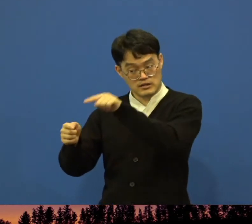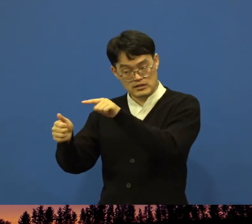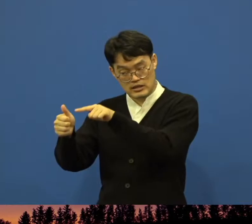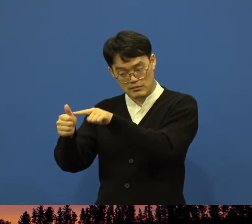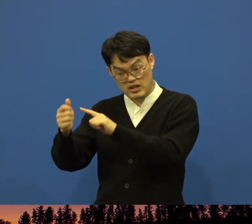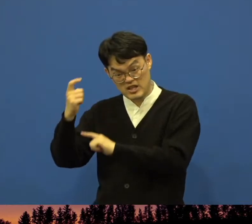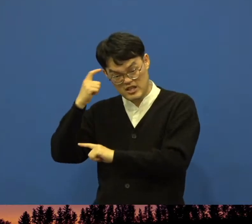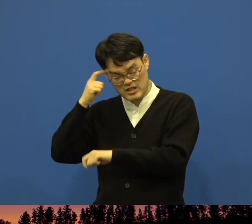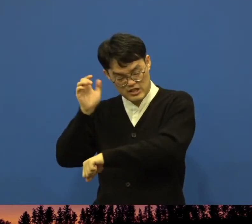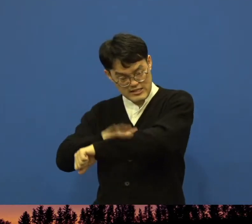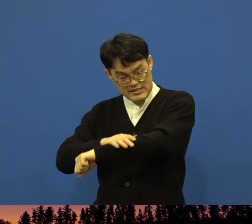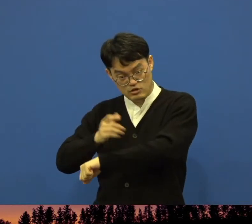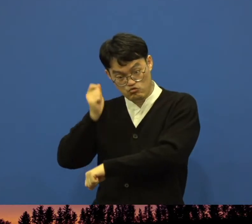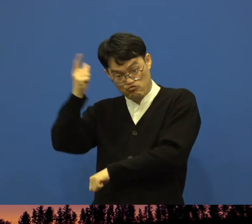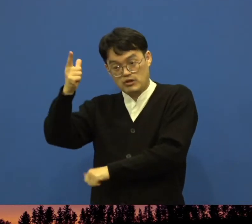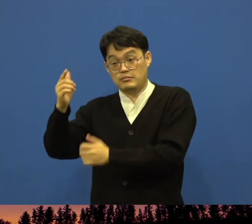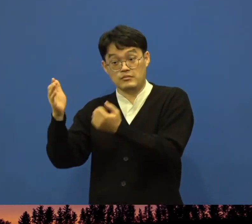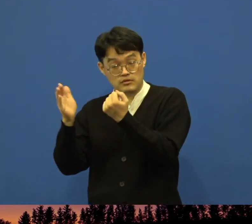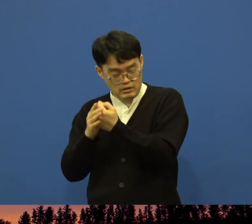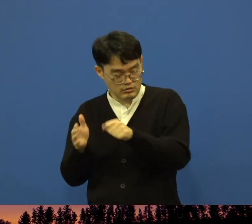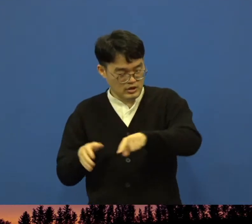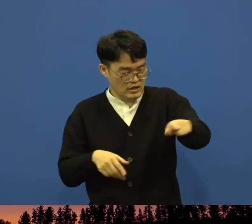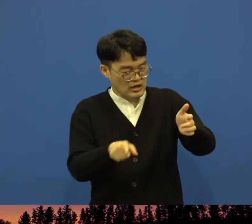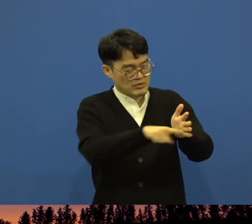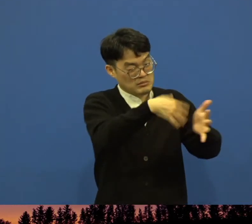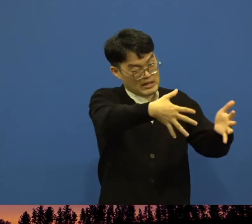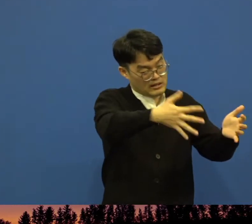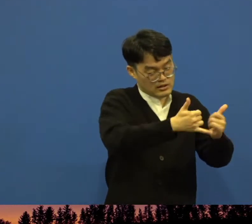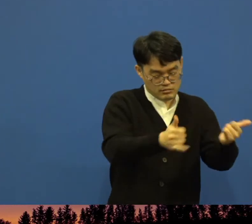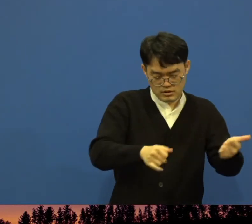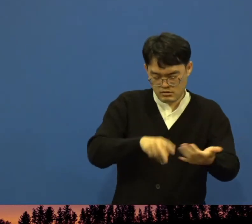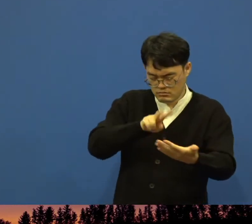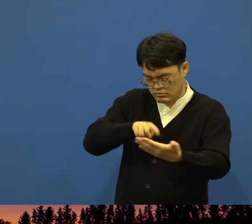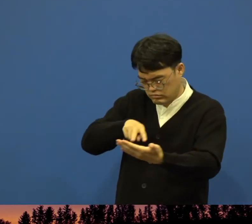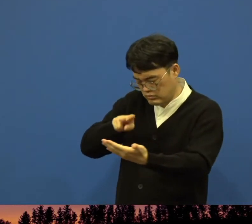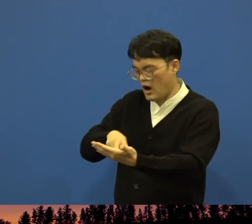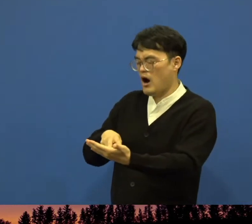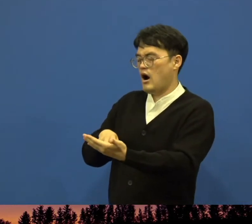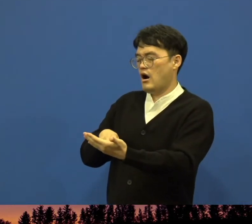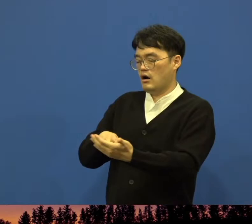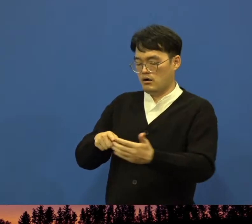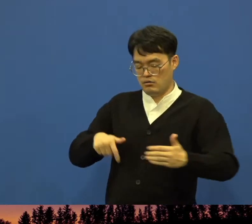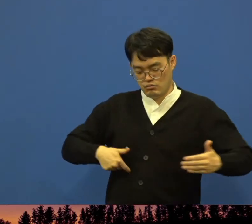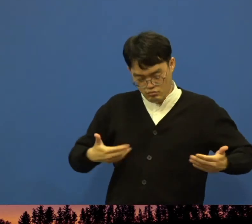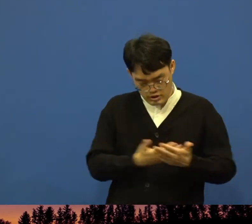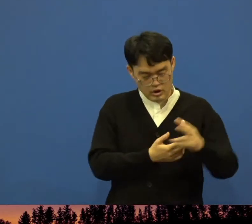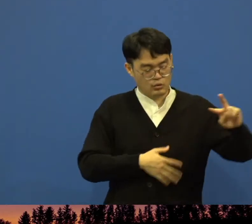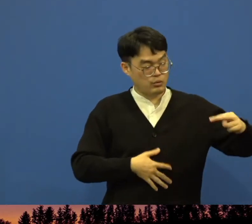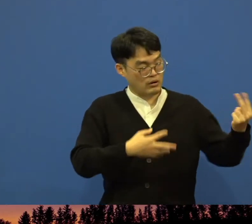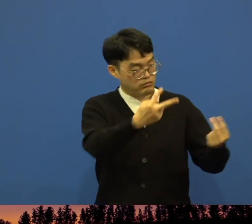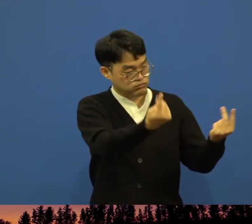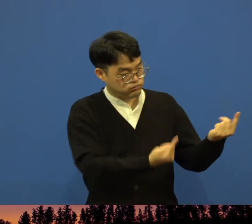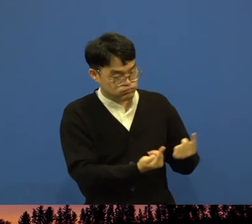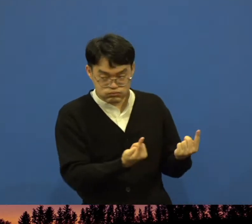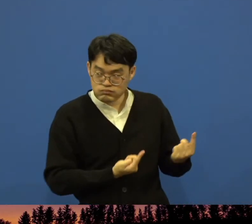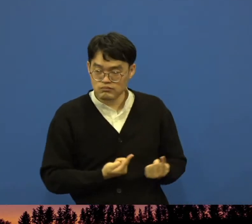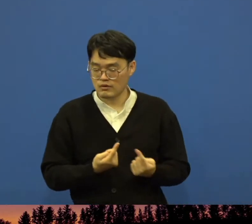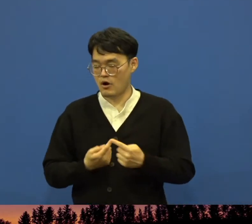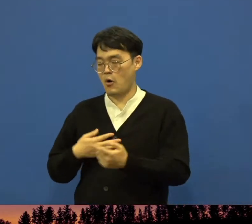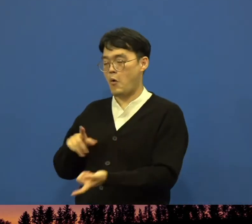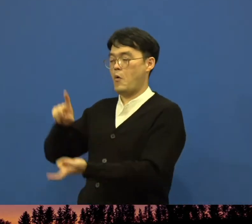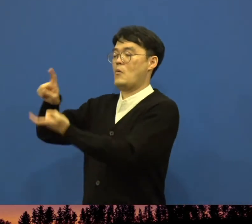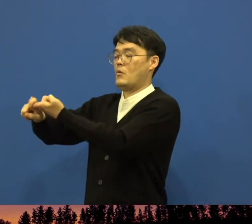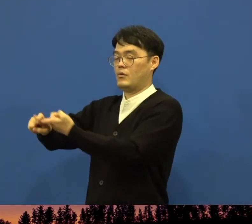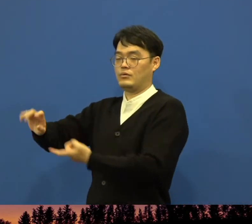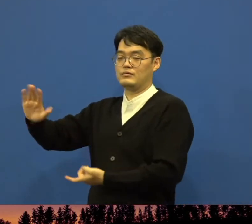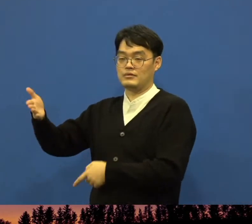무신론자들에게 대적할 수 있는 우리의 편에 선 이제 지성 기독교인이 이제 생긴 거잖아요, 여러분. 이렇게